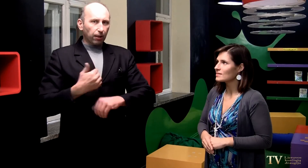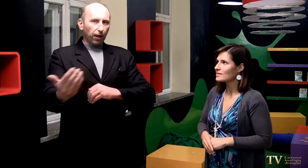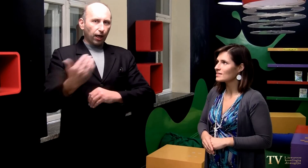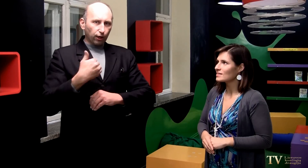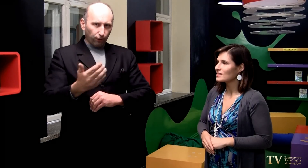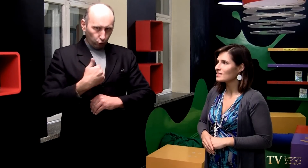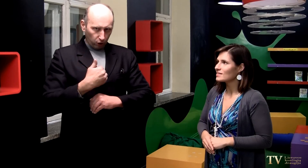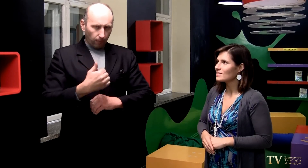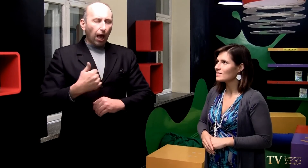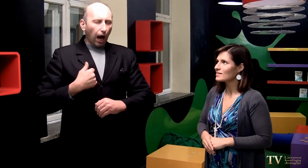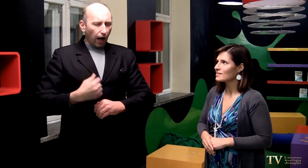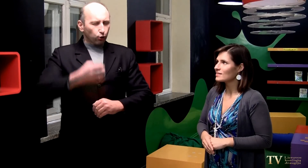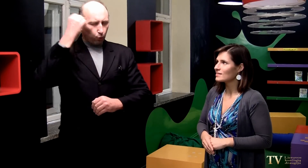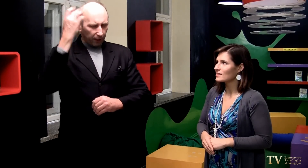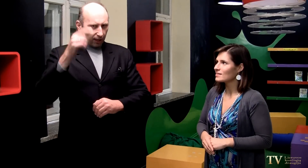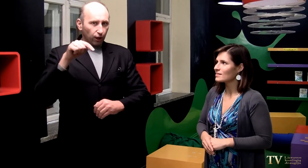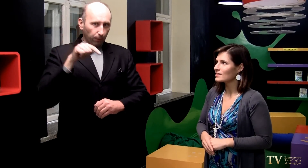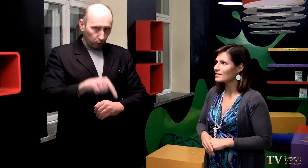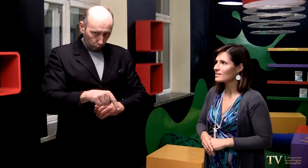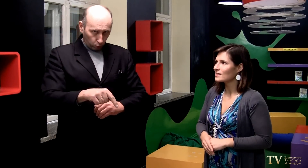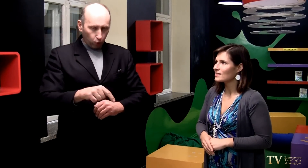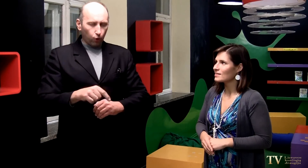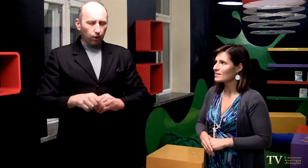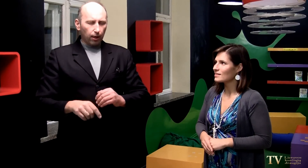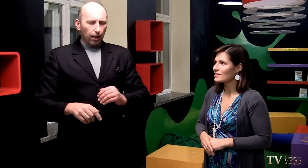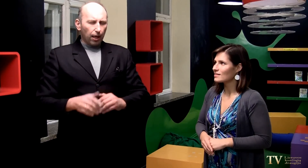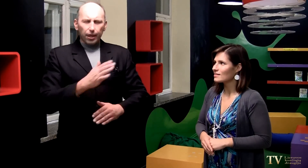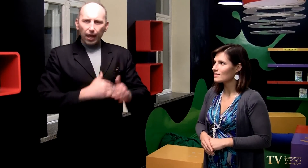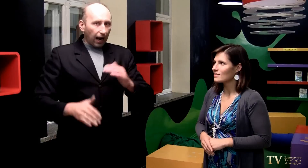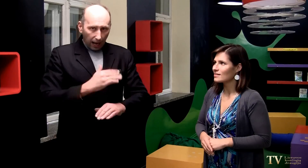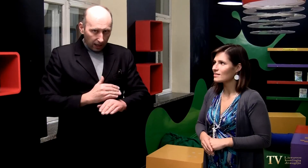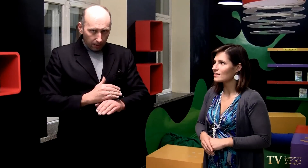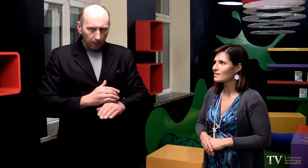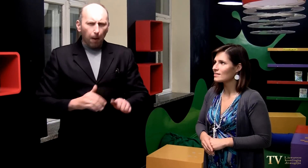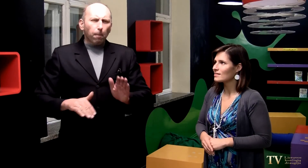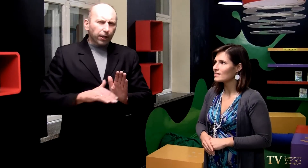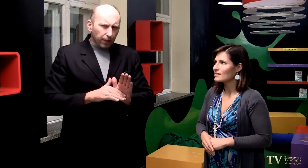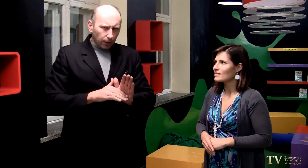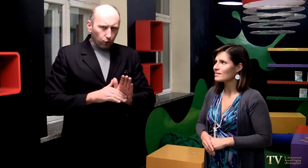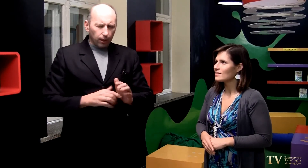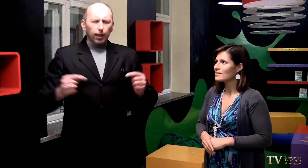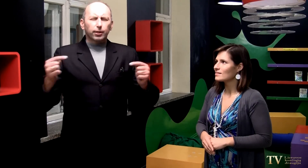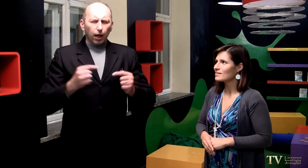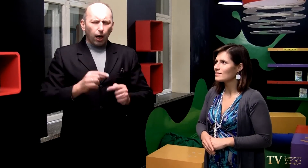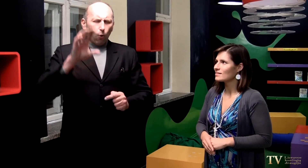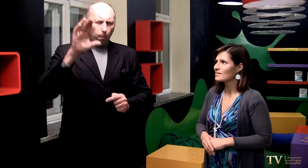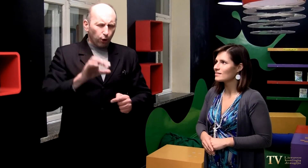mane atvažiuoja. Aš suprantu, kad su negalą padėtų. Tai gal